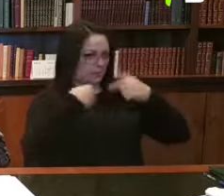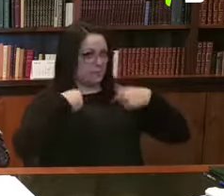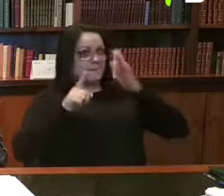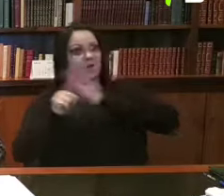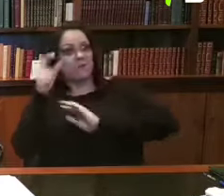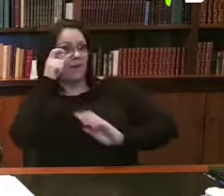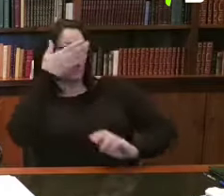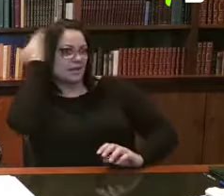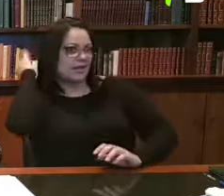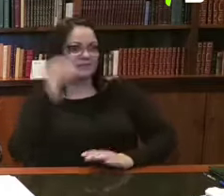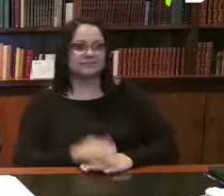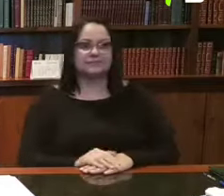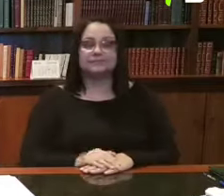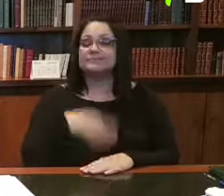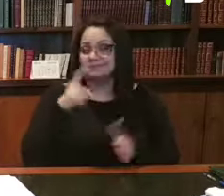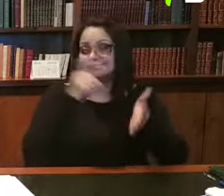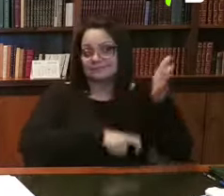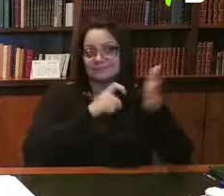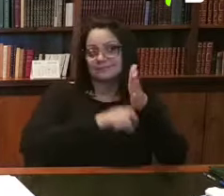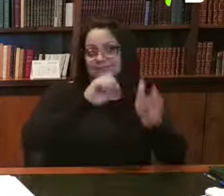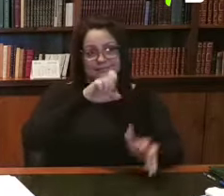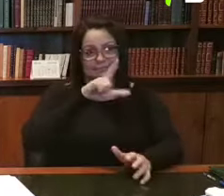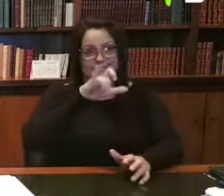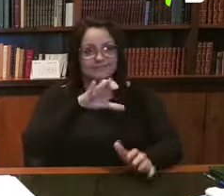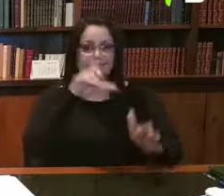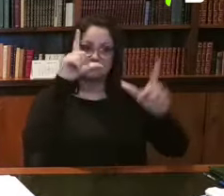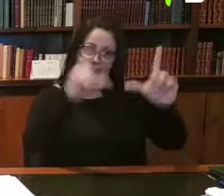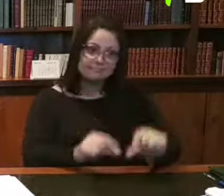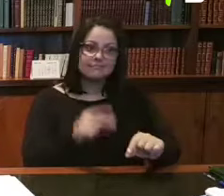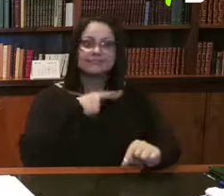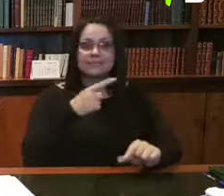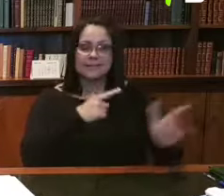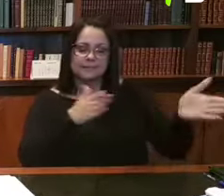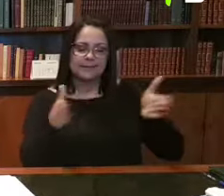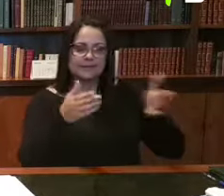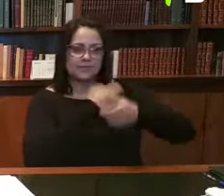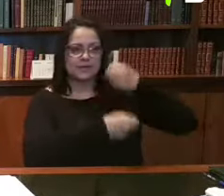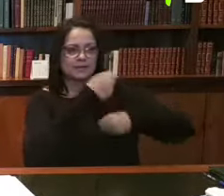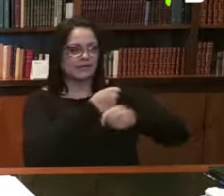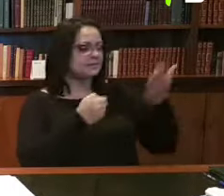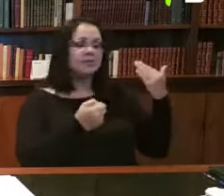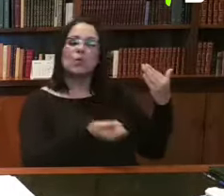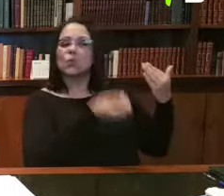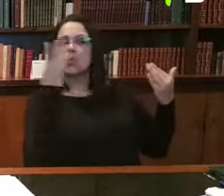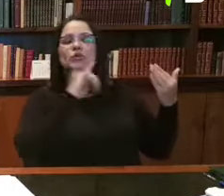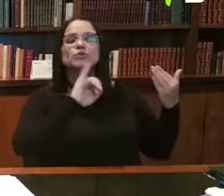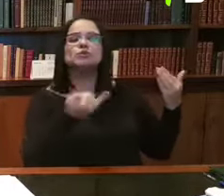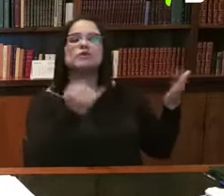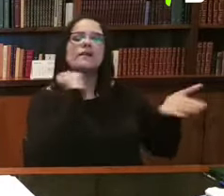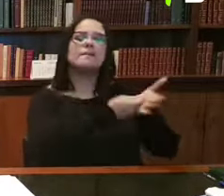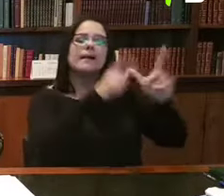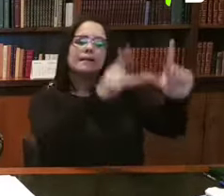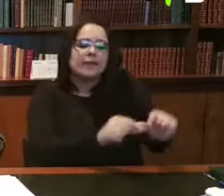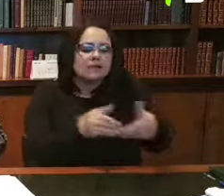vamos lá paulo guedes com essa taxa selic lá embaixo com juros também baixando no longo prazo em relação ao ano passado quanto de juro devemos